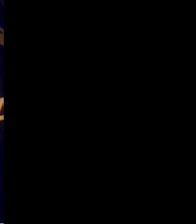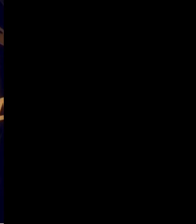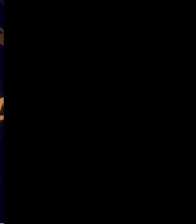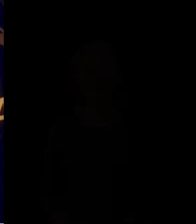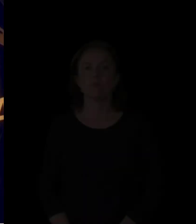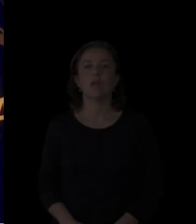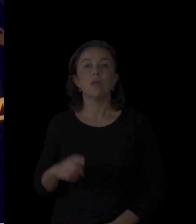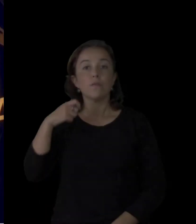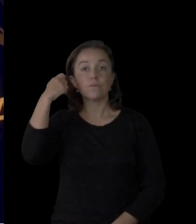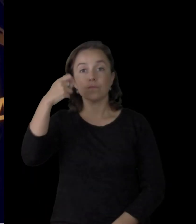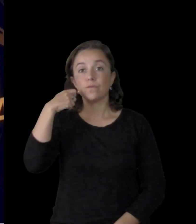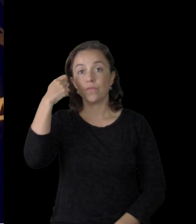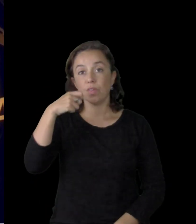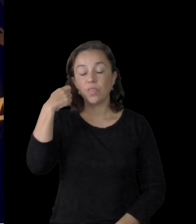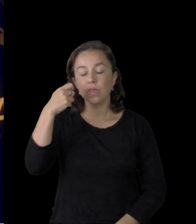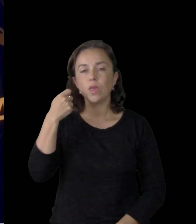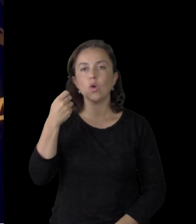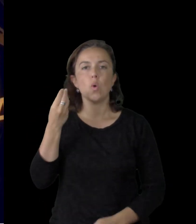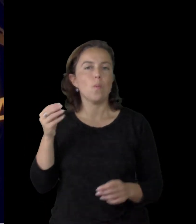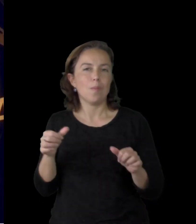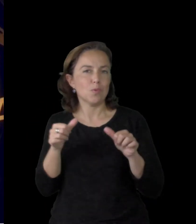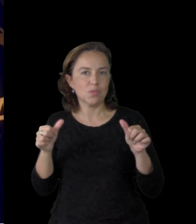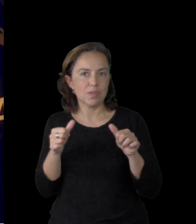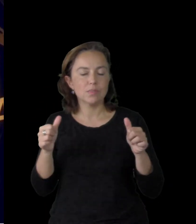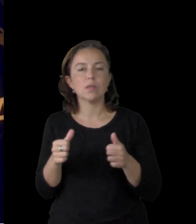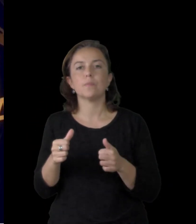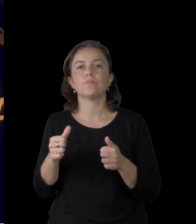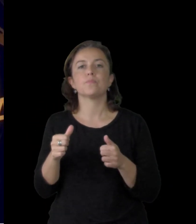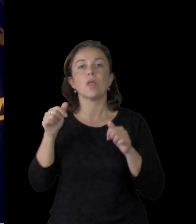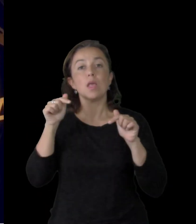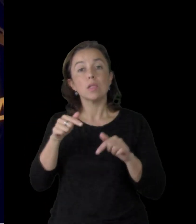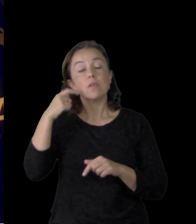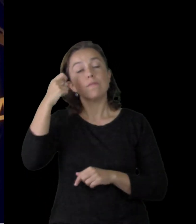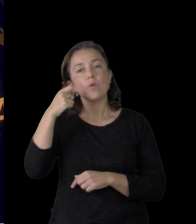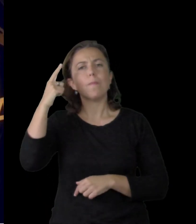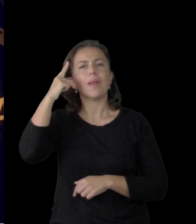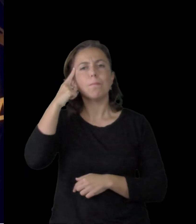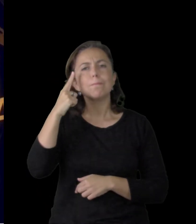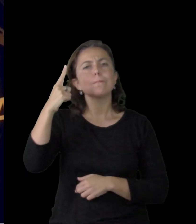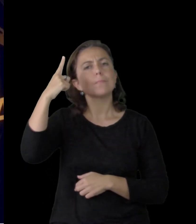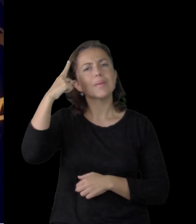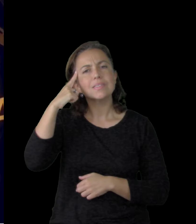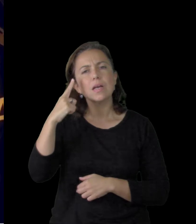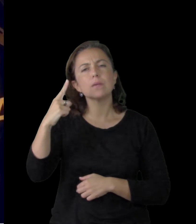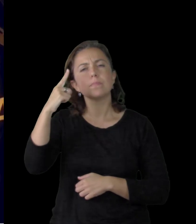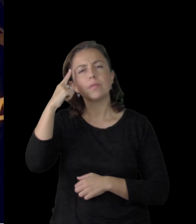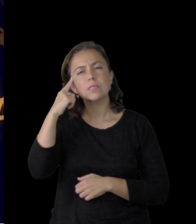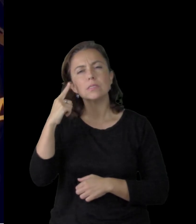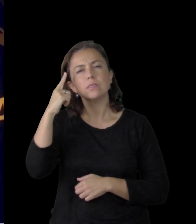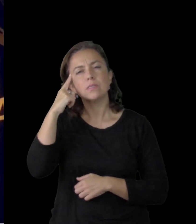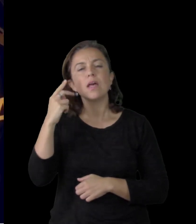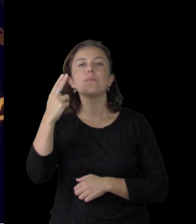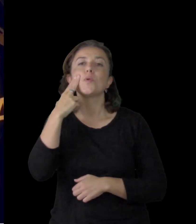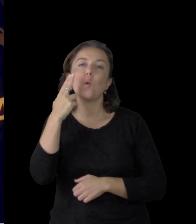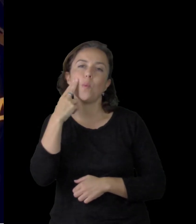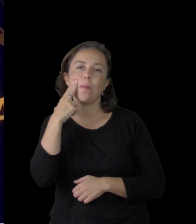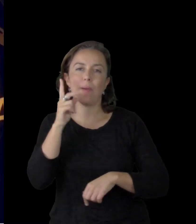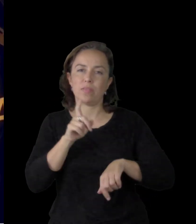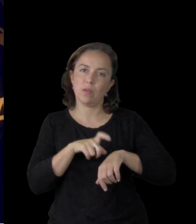Por medio de este video vamos a estar tratando de pensar y repensar el problema del tiempo como forma